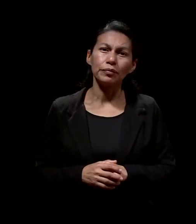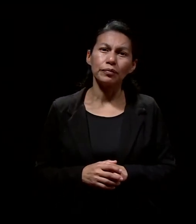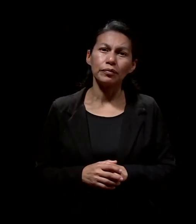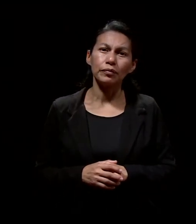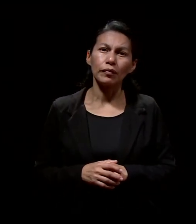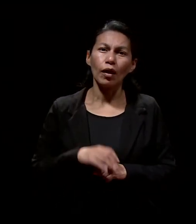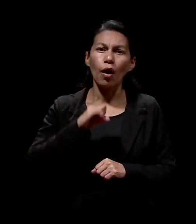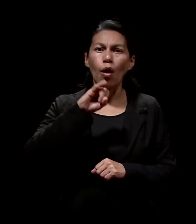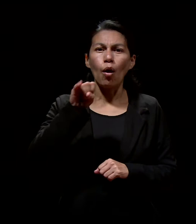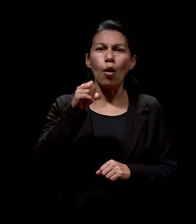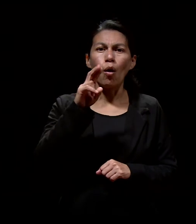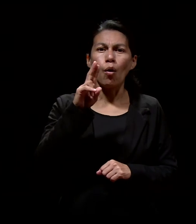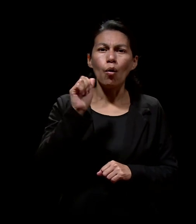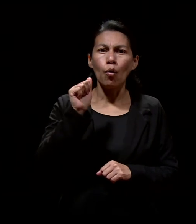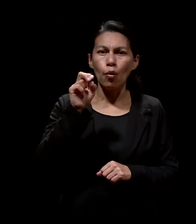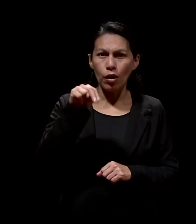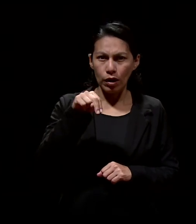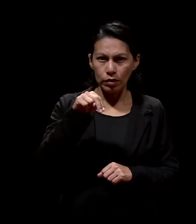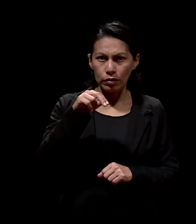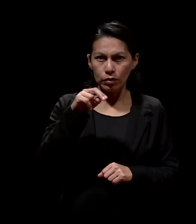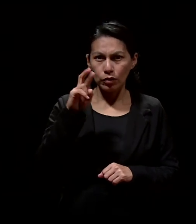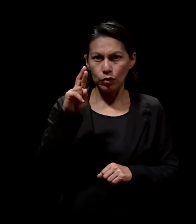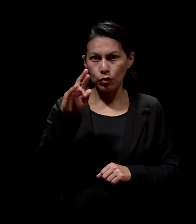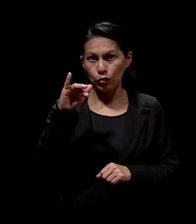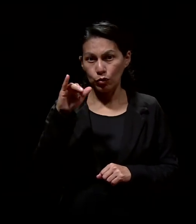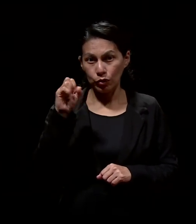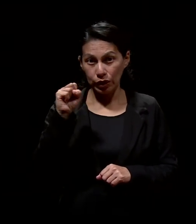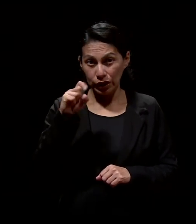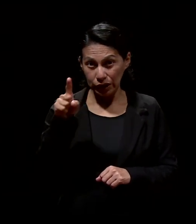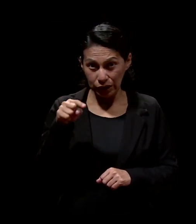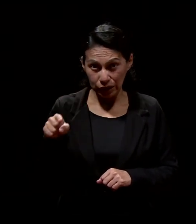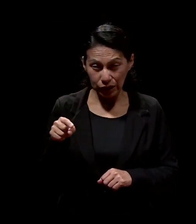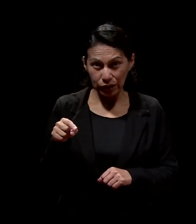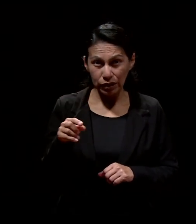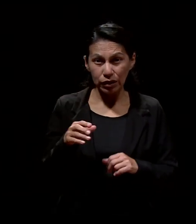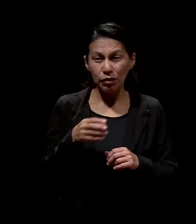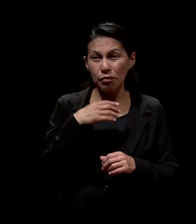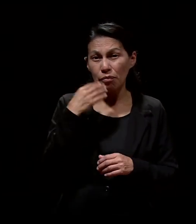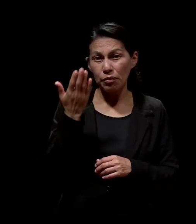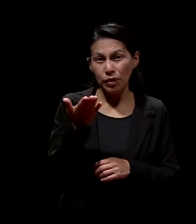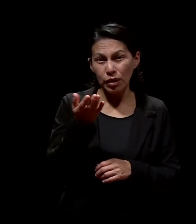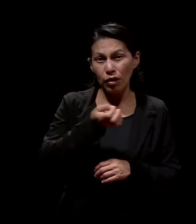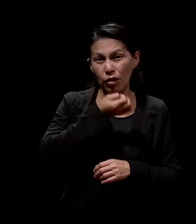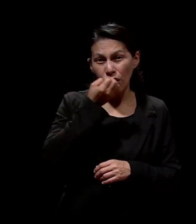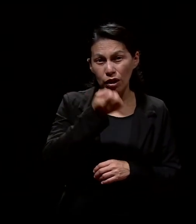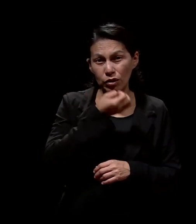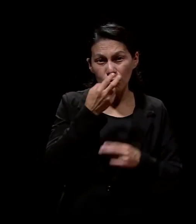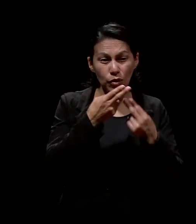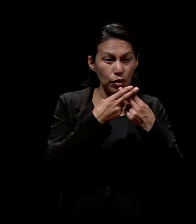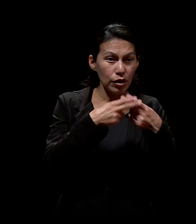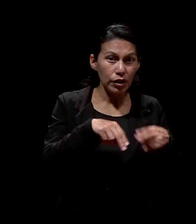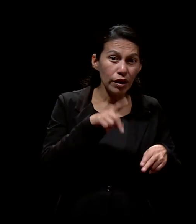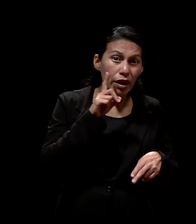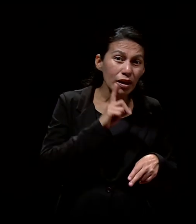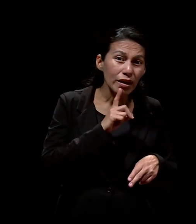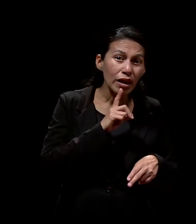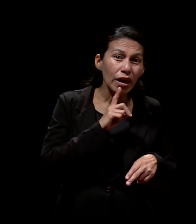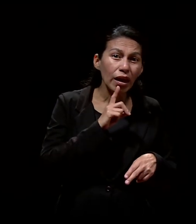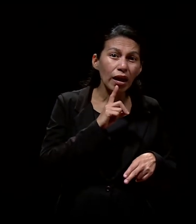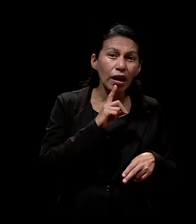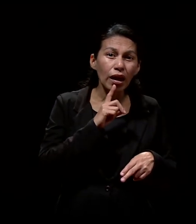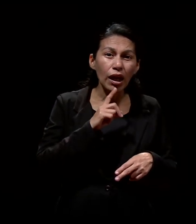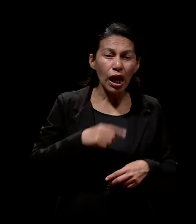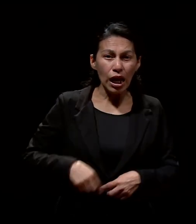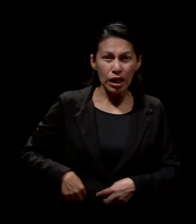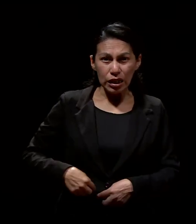difíciles. Juan Ruiz nos ha pedido que oremos por la nieta de su hermana. Es una recién nacida